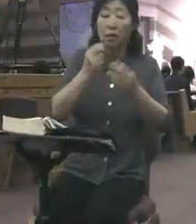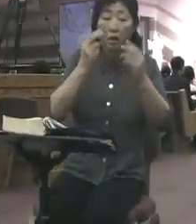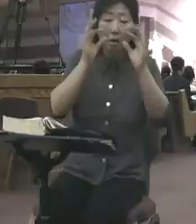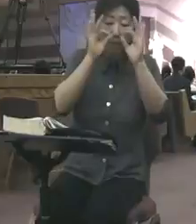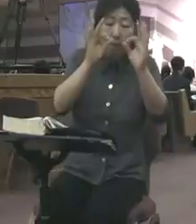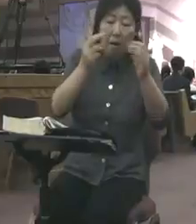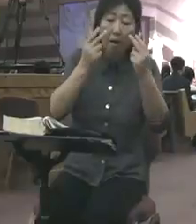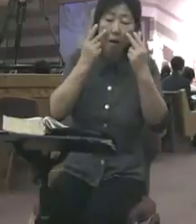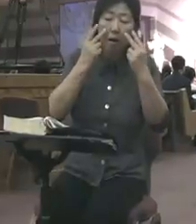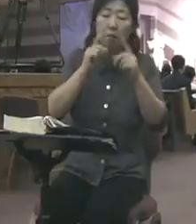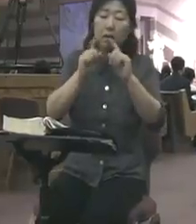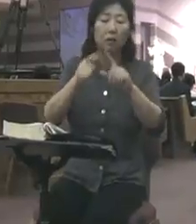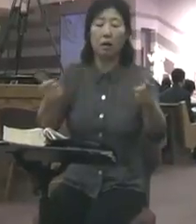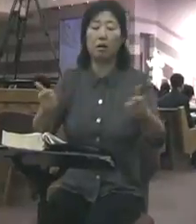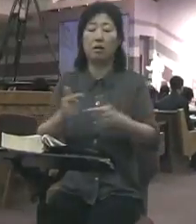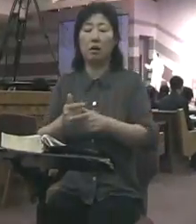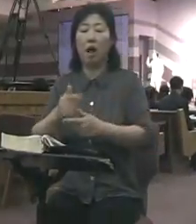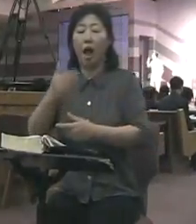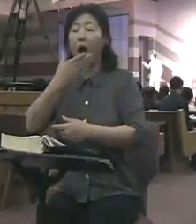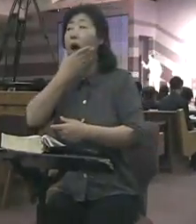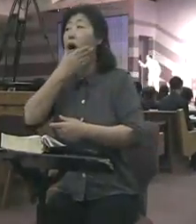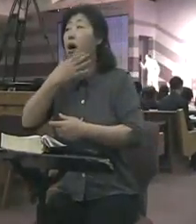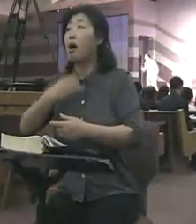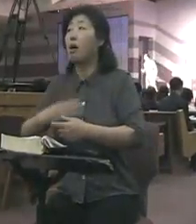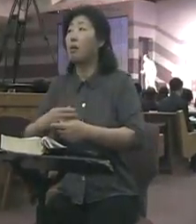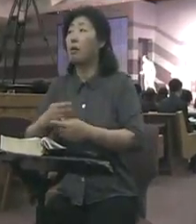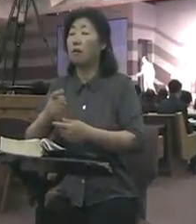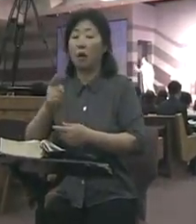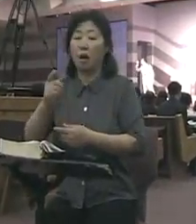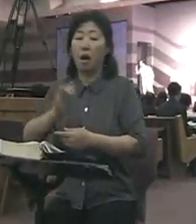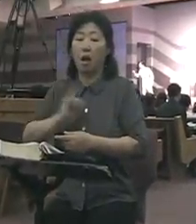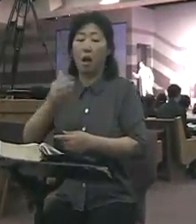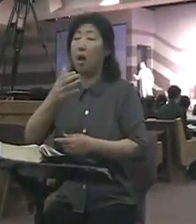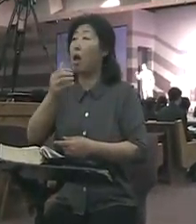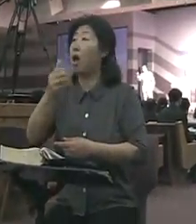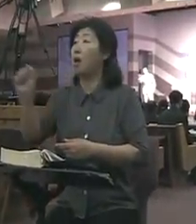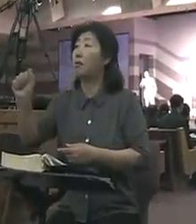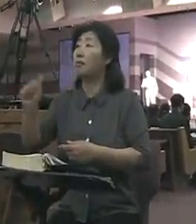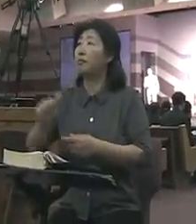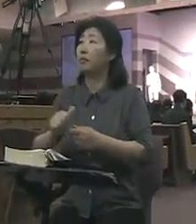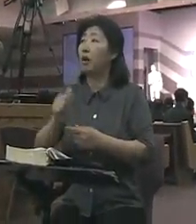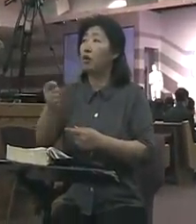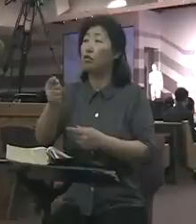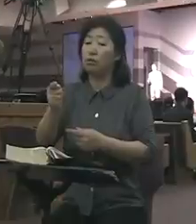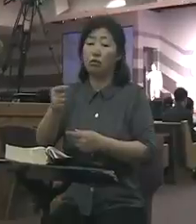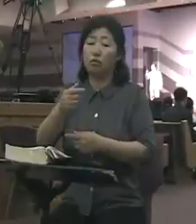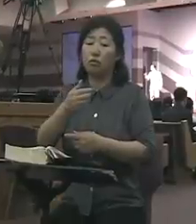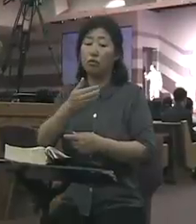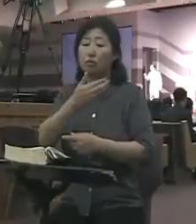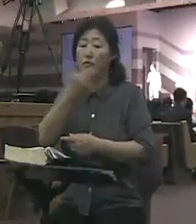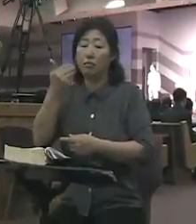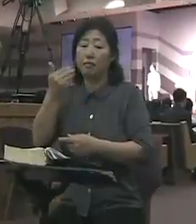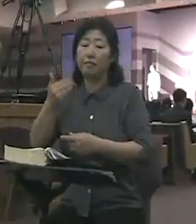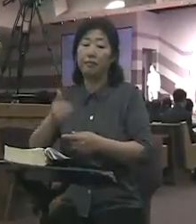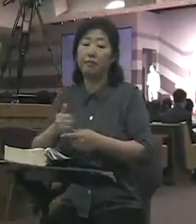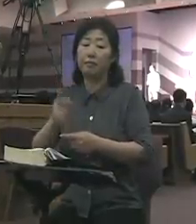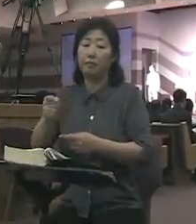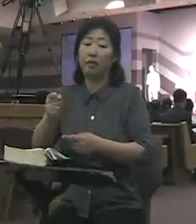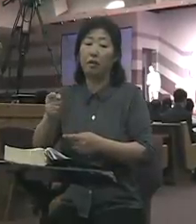않고 아브라함에게 나타나셔서 하나님은 I am your great reward. 내가 바로 너의 큰